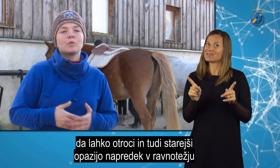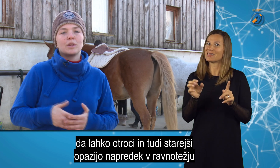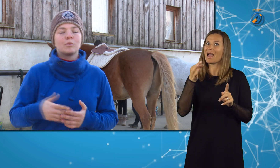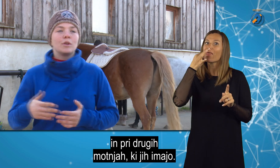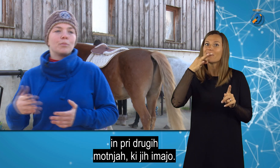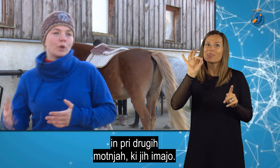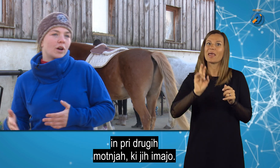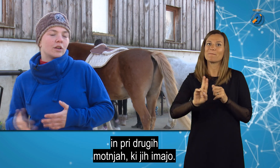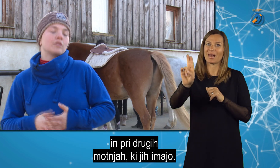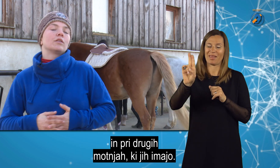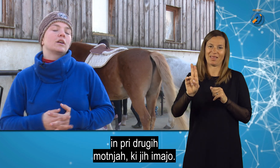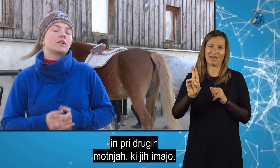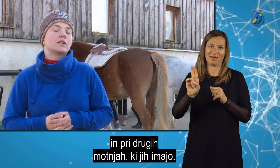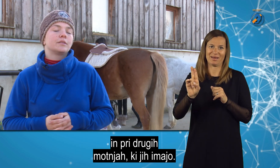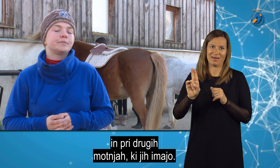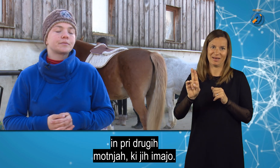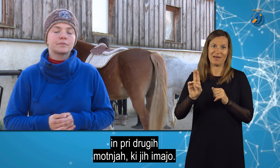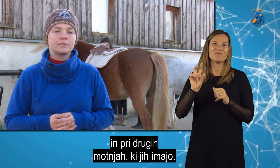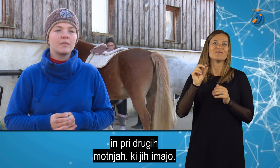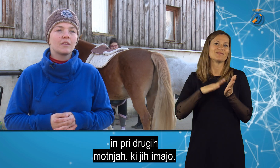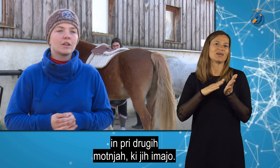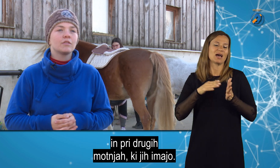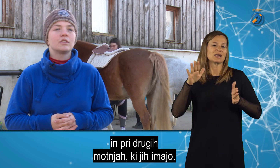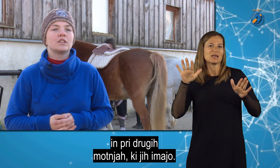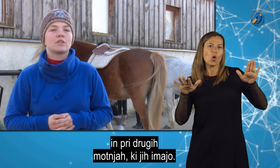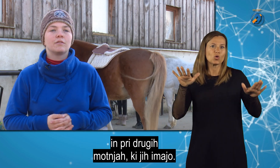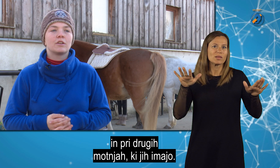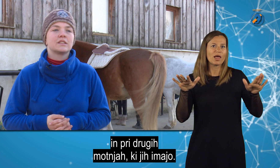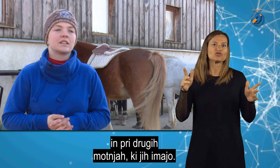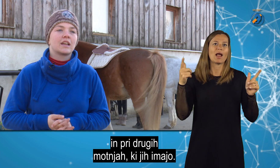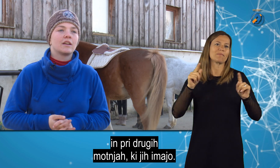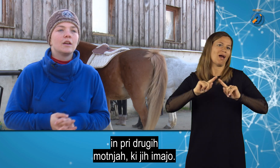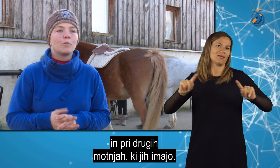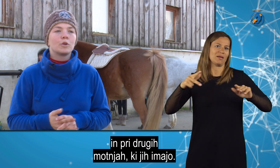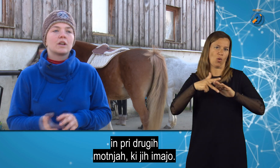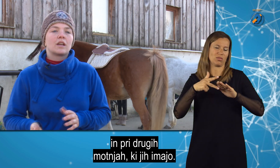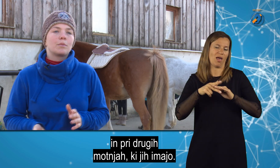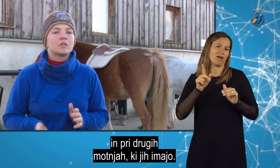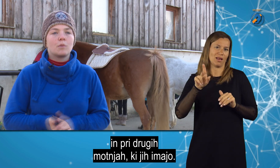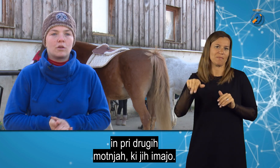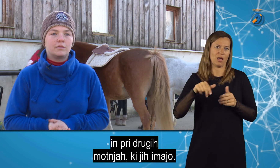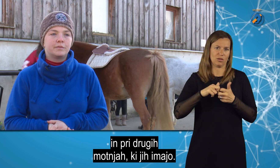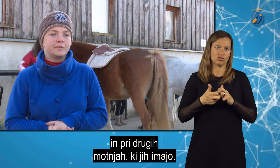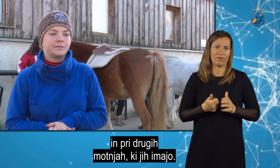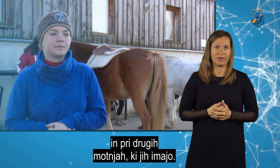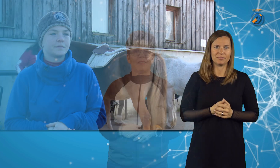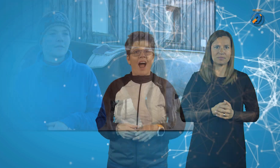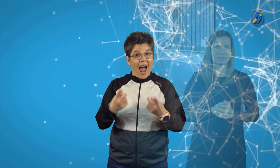jahanju in potem tudi po jahanju v ravnotežju in v raznih teh motnjah, ki jih pač imajo.